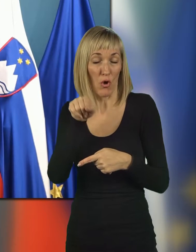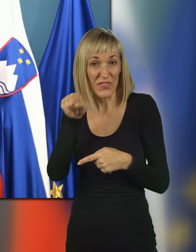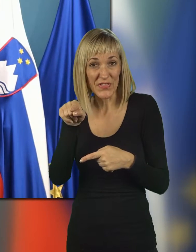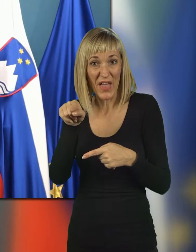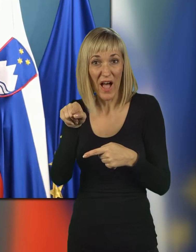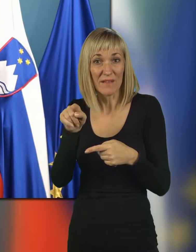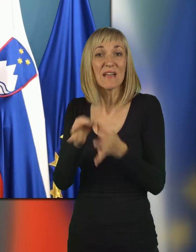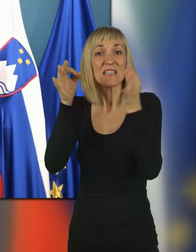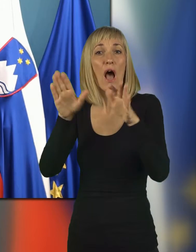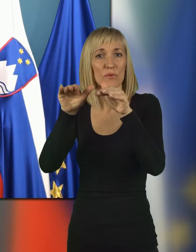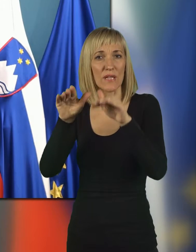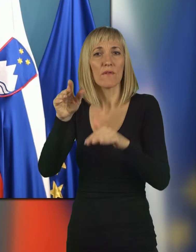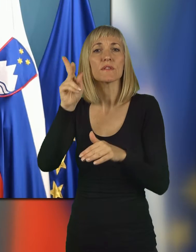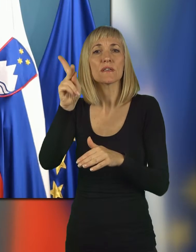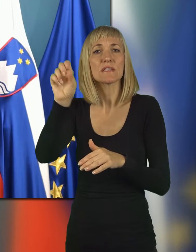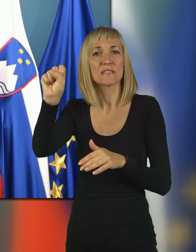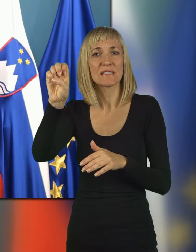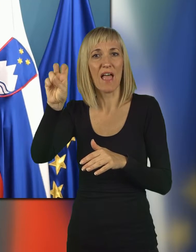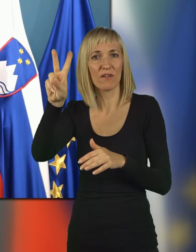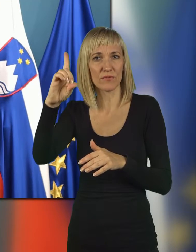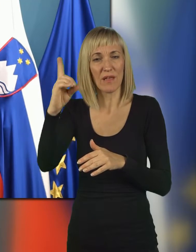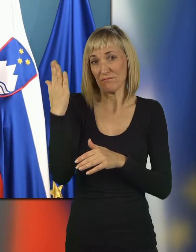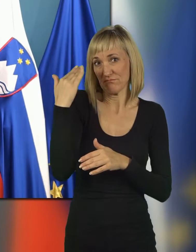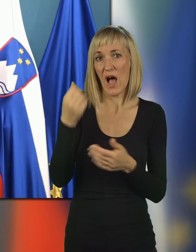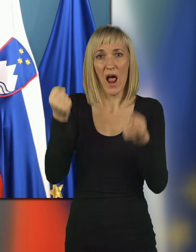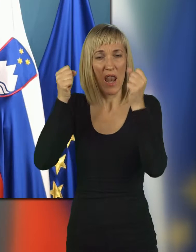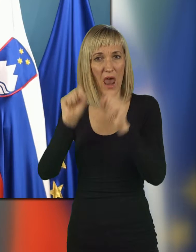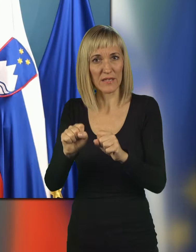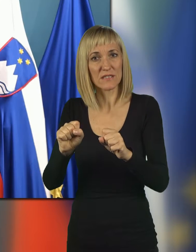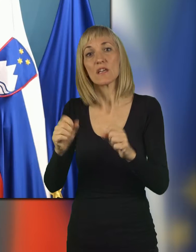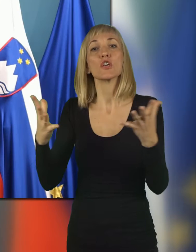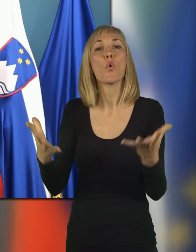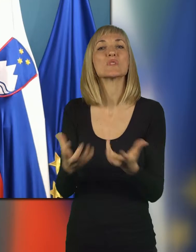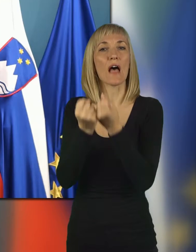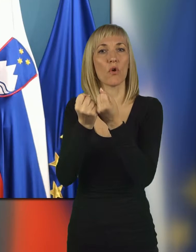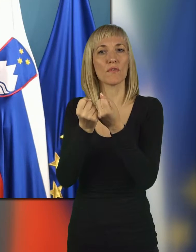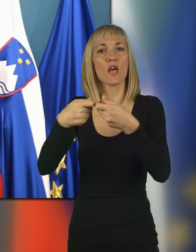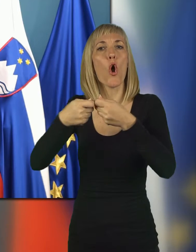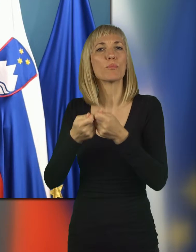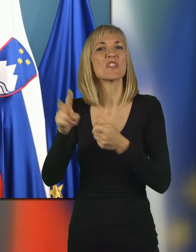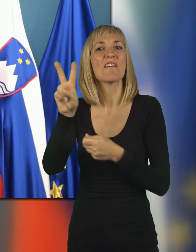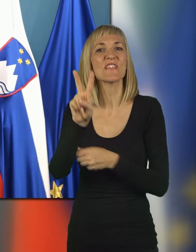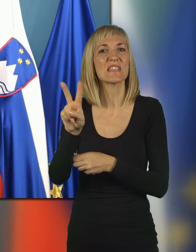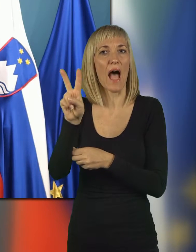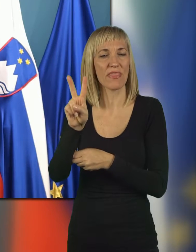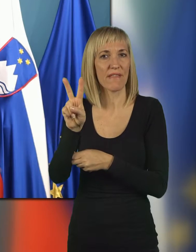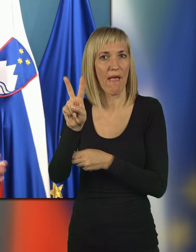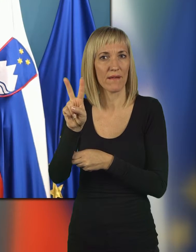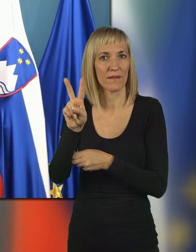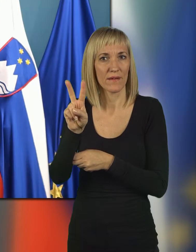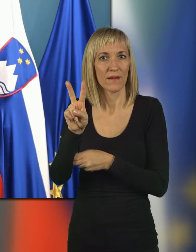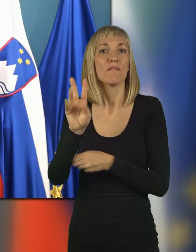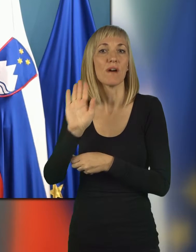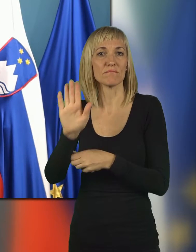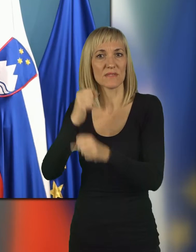zavod KSEVT, ki je bil do nedavnega v lasti in v ustanoviteljstvu občine Vitanje, v